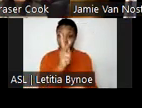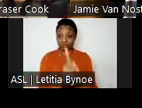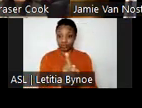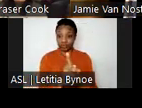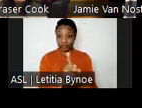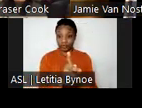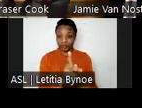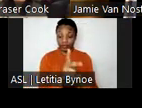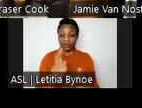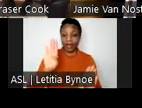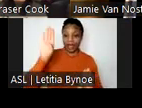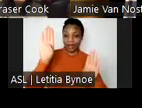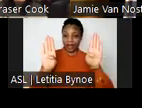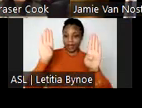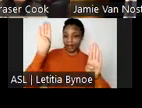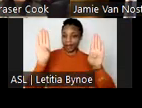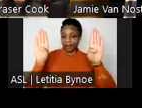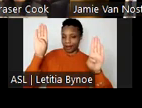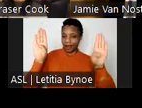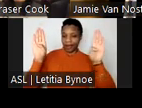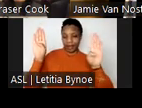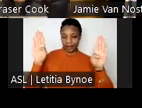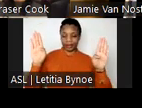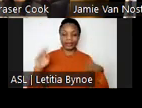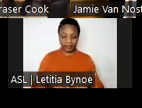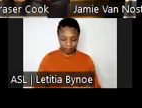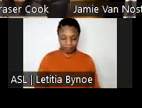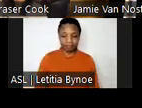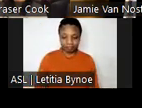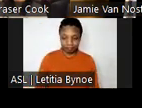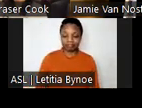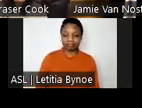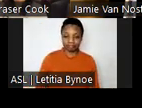para aprobar hay por